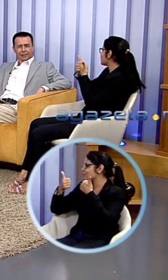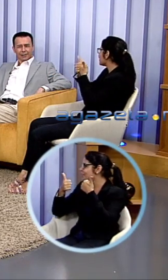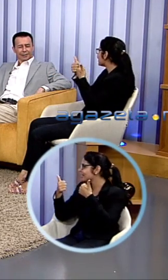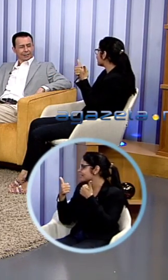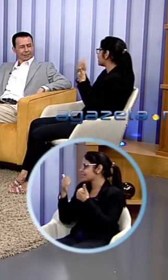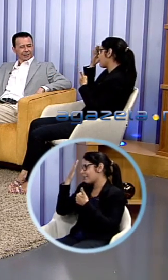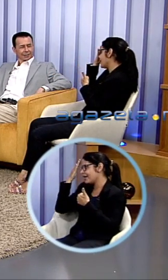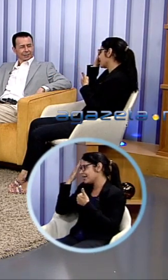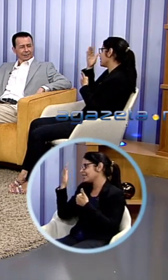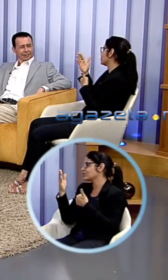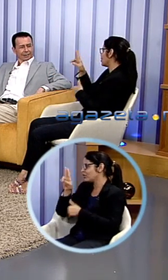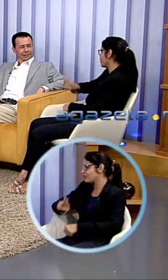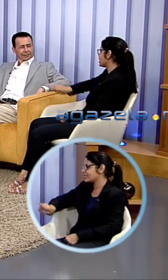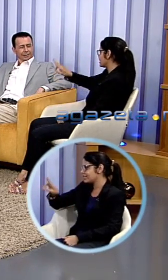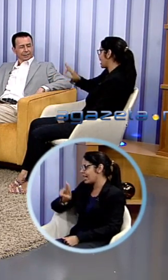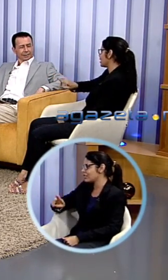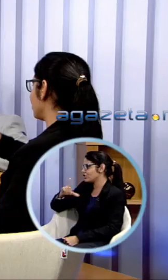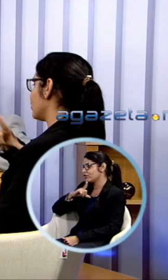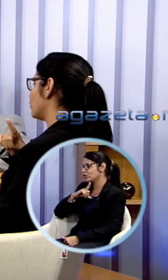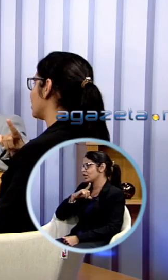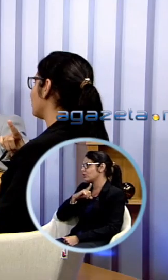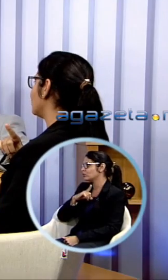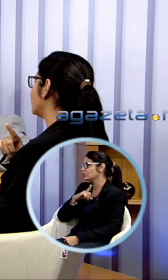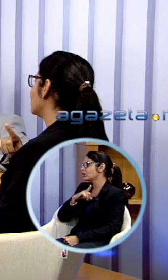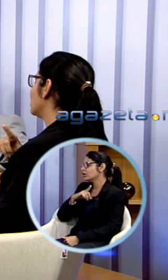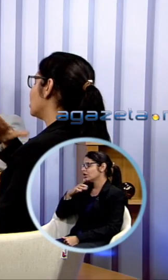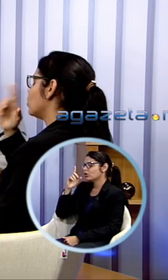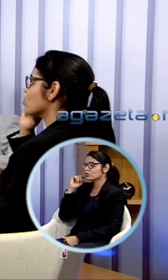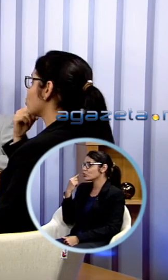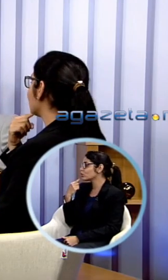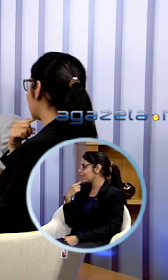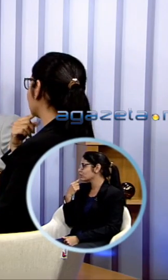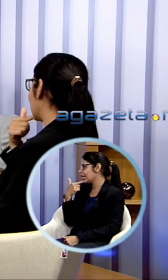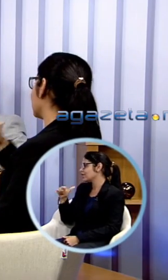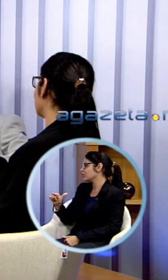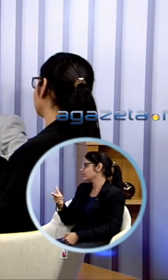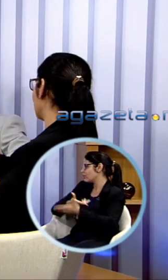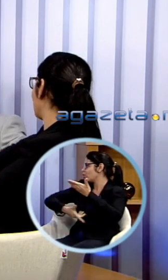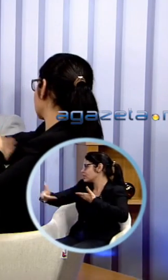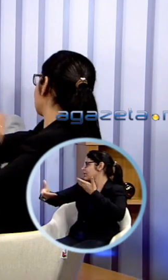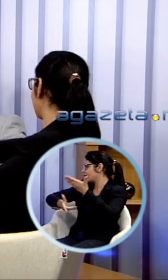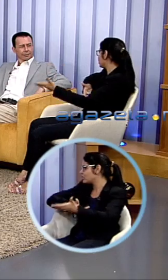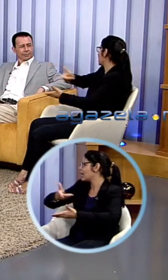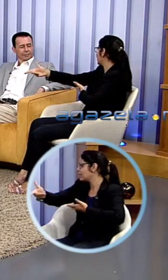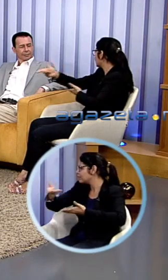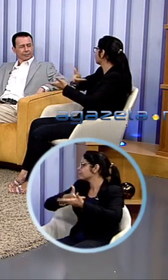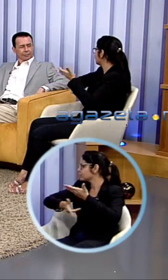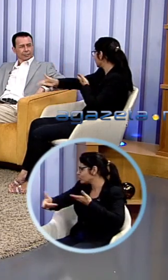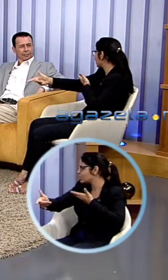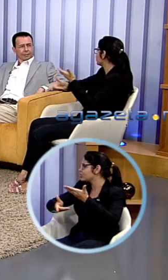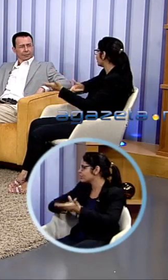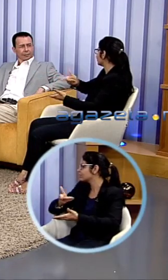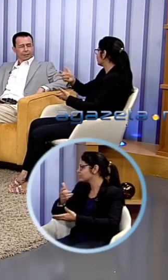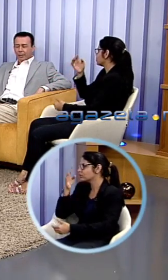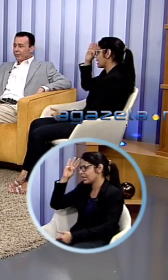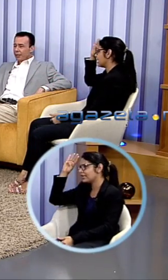muito gratificante SA dentro da Universidade eu vou ter um um surdo Nato da língua que eu possa intermediar ali o